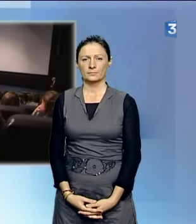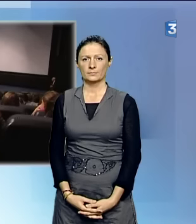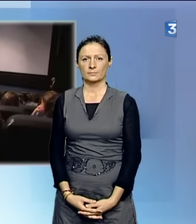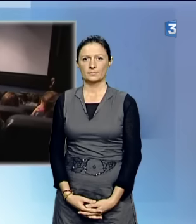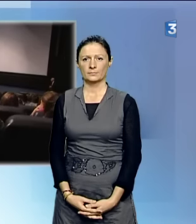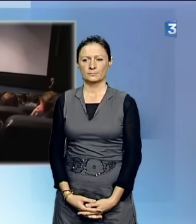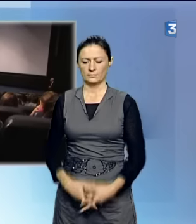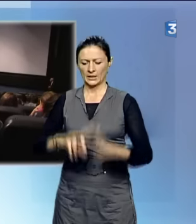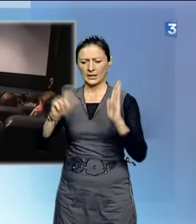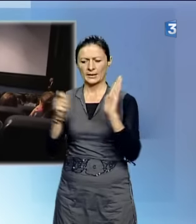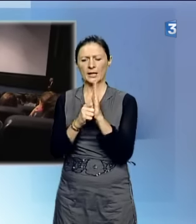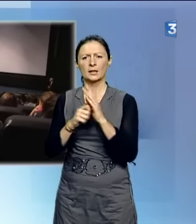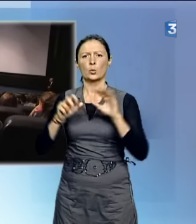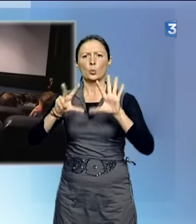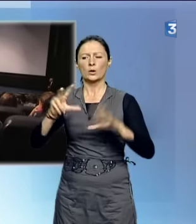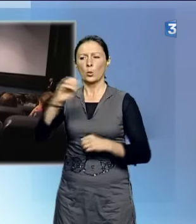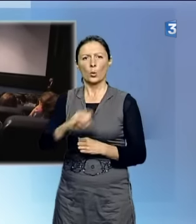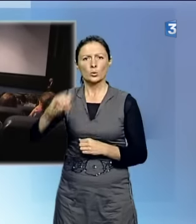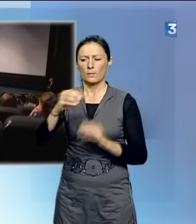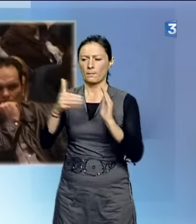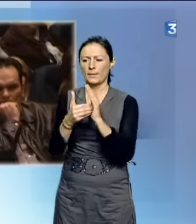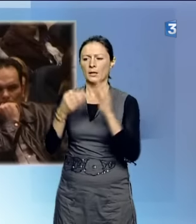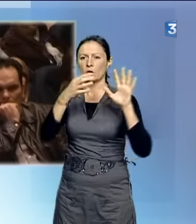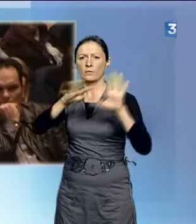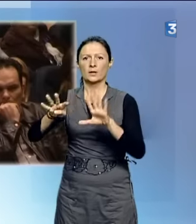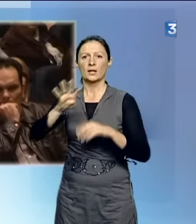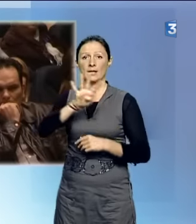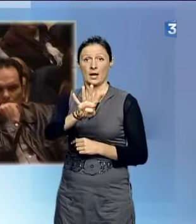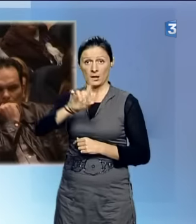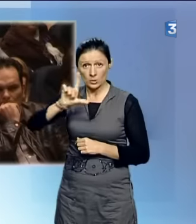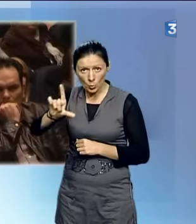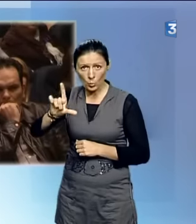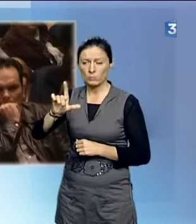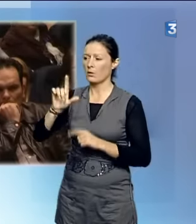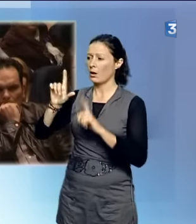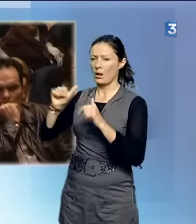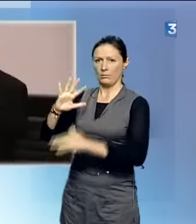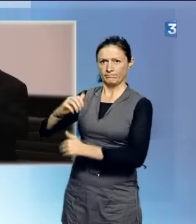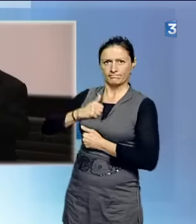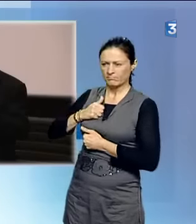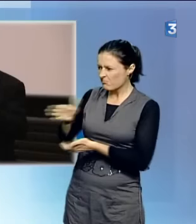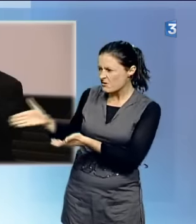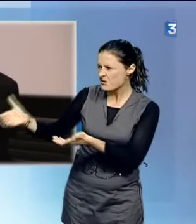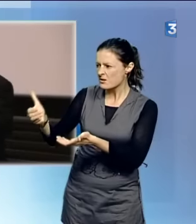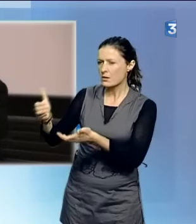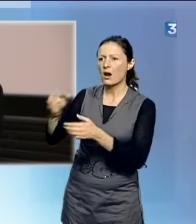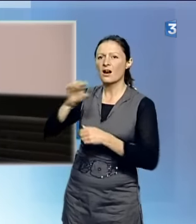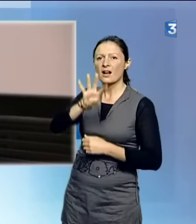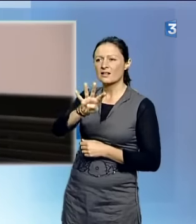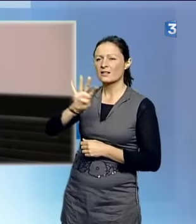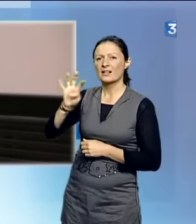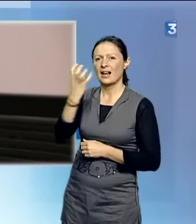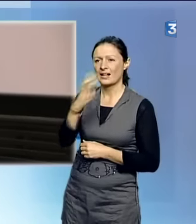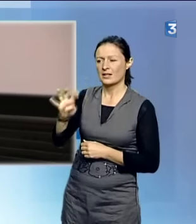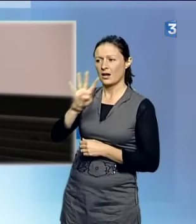Le 8 octobre 1942, 442 juifs étaient raflés en Charente.